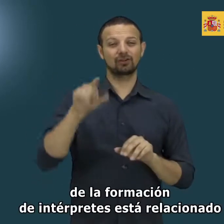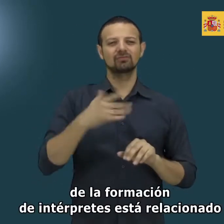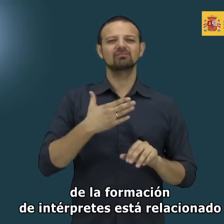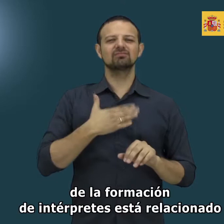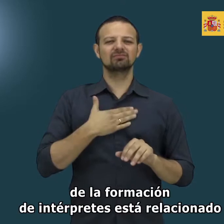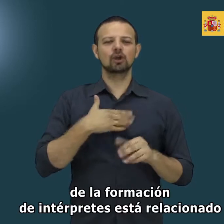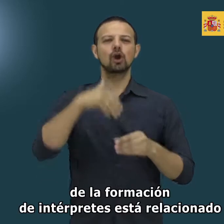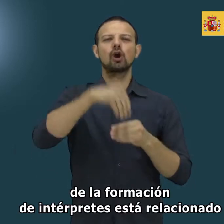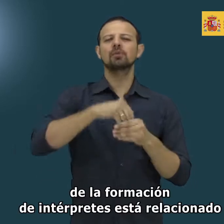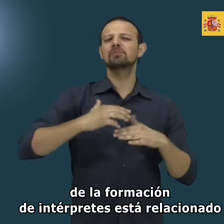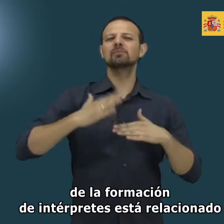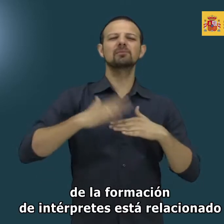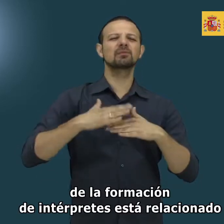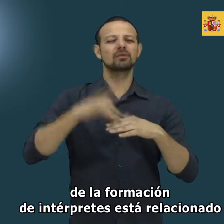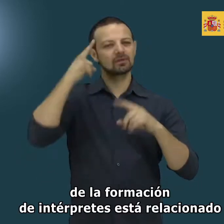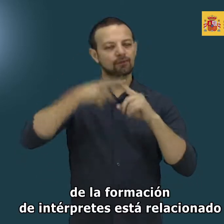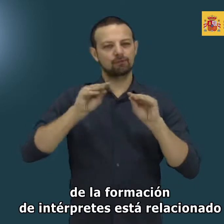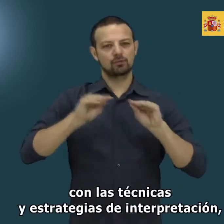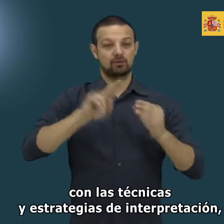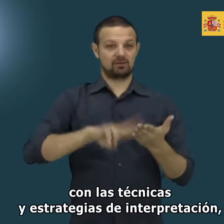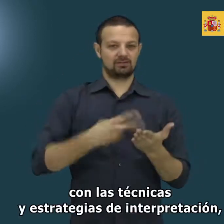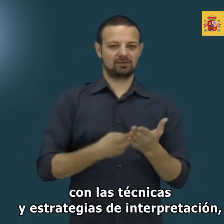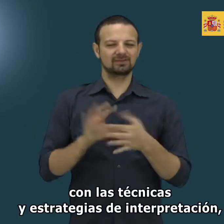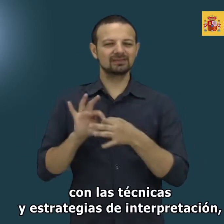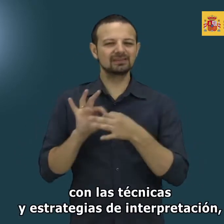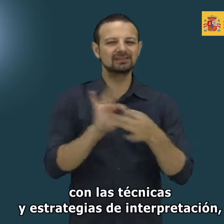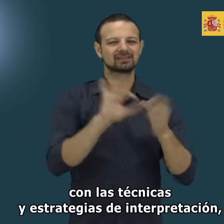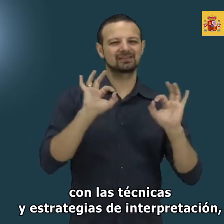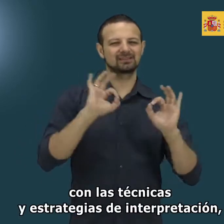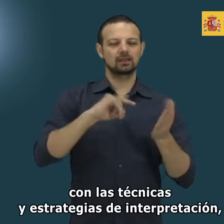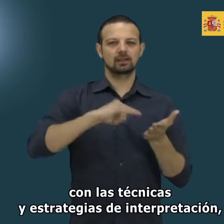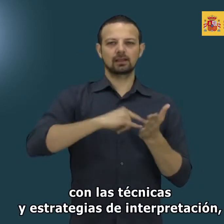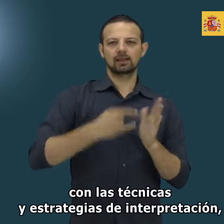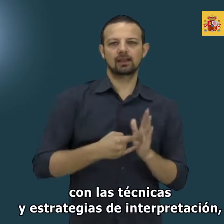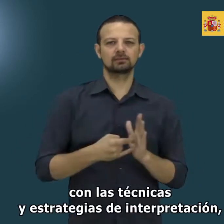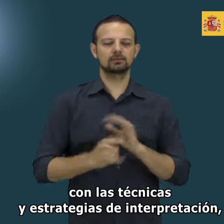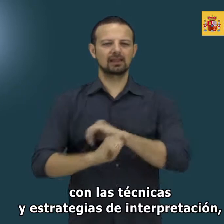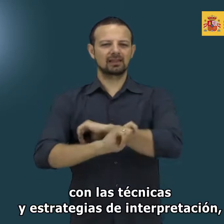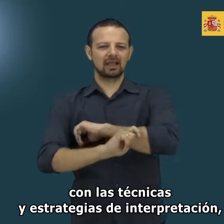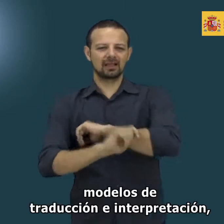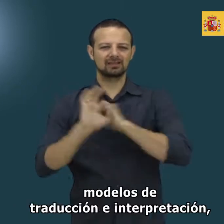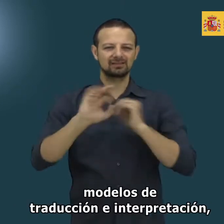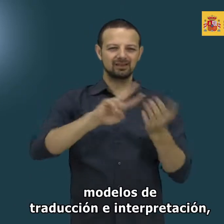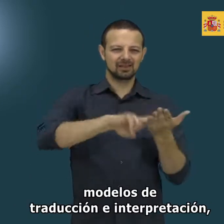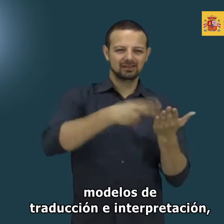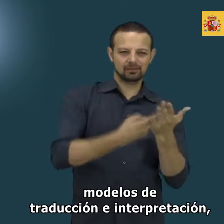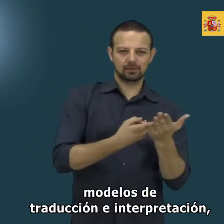formación de intérpretes está relacionado con las técnicas y estrategias de interpretación, modelos de traducción e